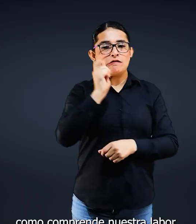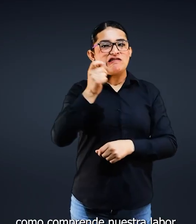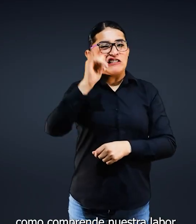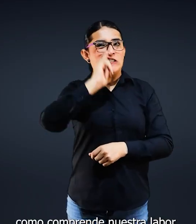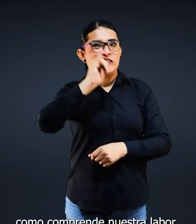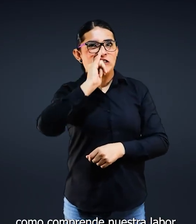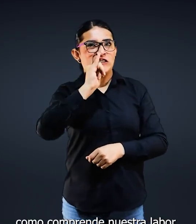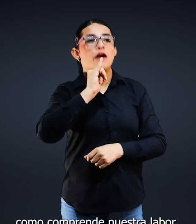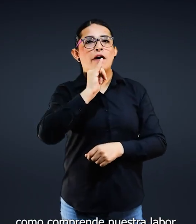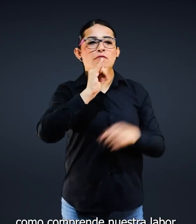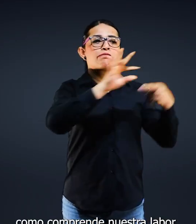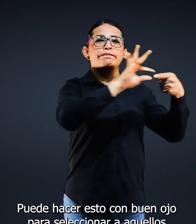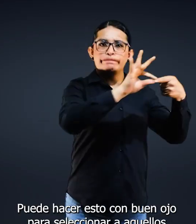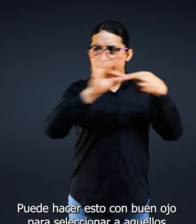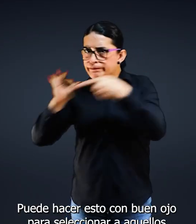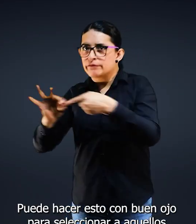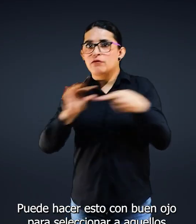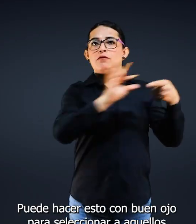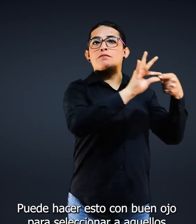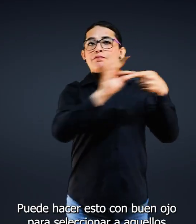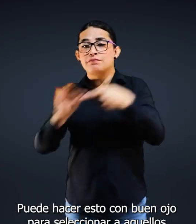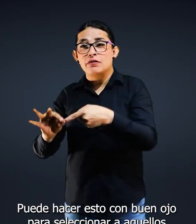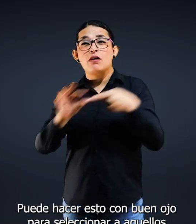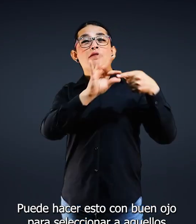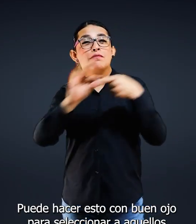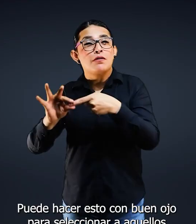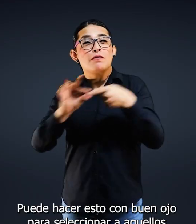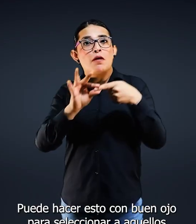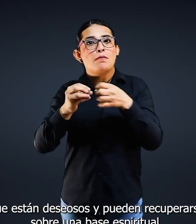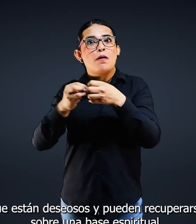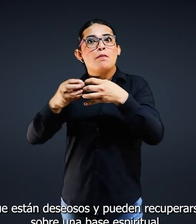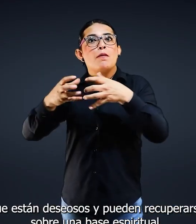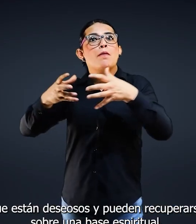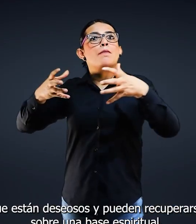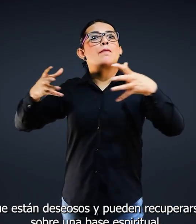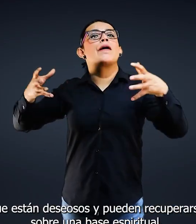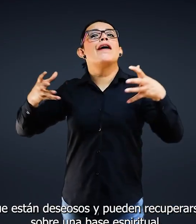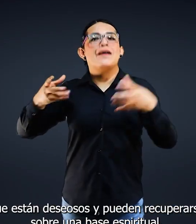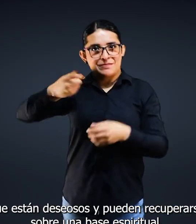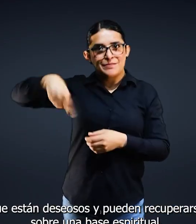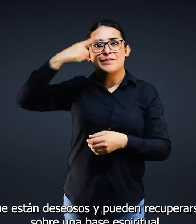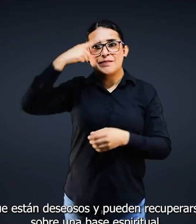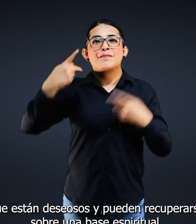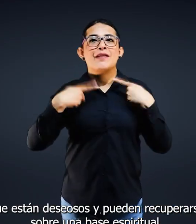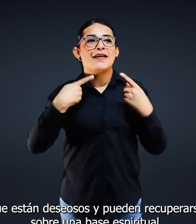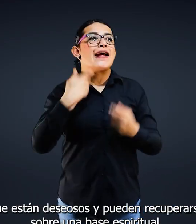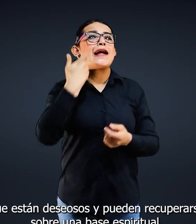Como comprende nuestra labor, puede hacer esto con buen ojo para seleccionar a aquellos que están deseosos y pueden recuperarse sobre una